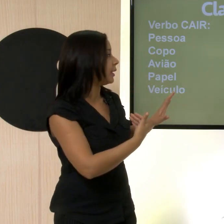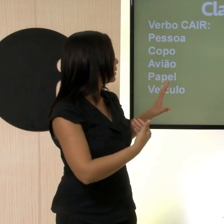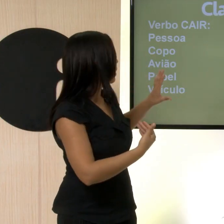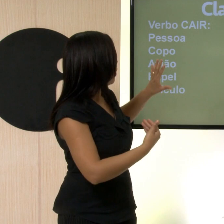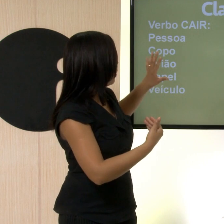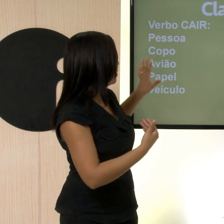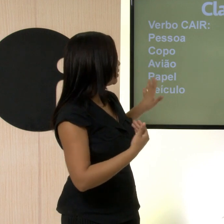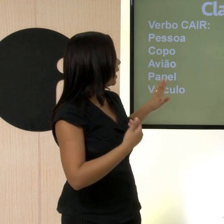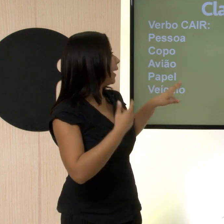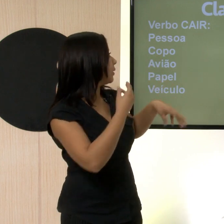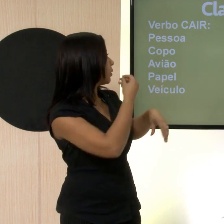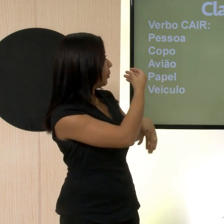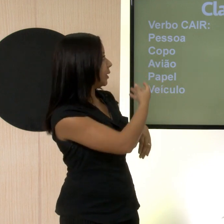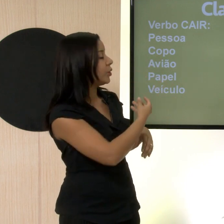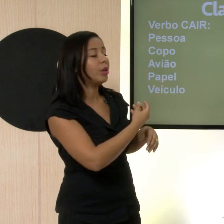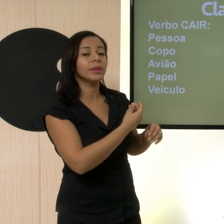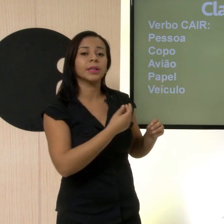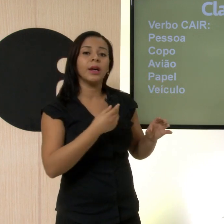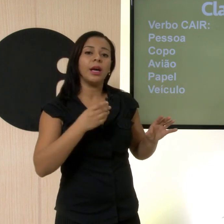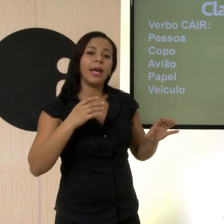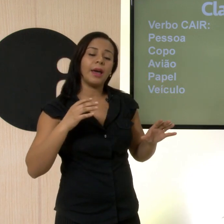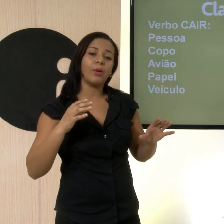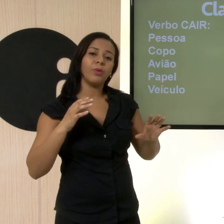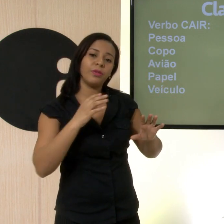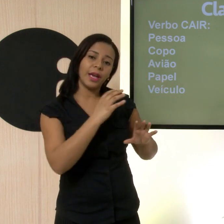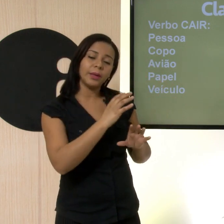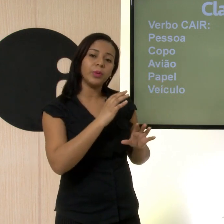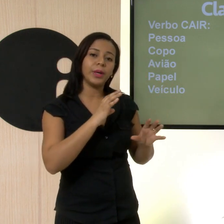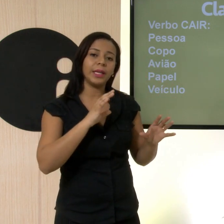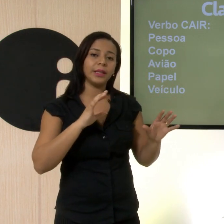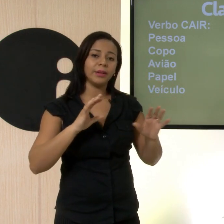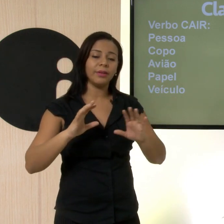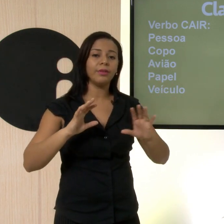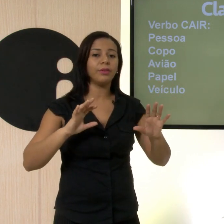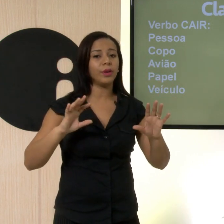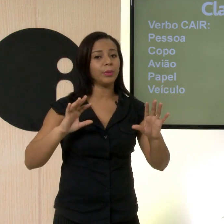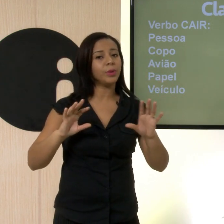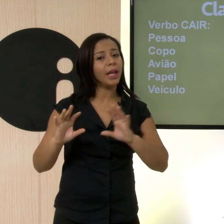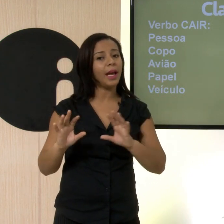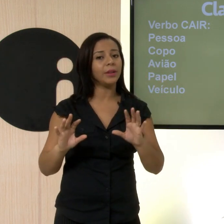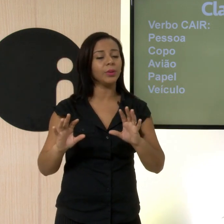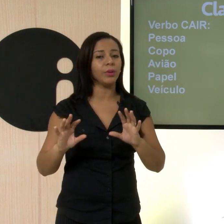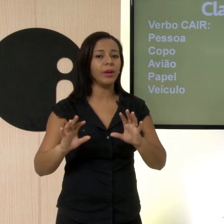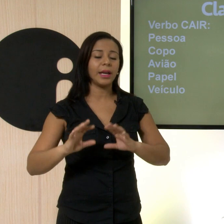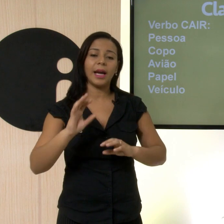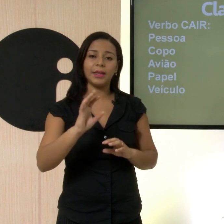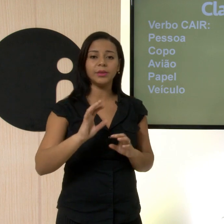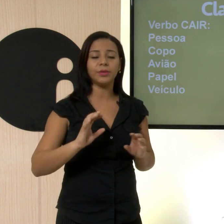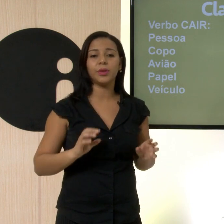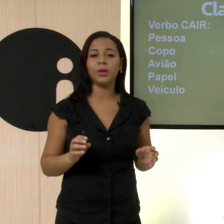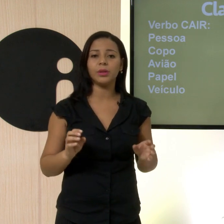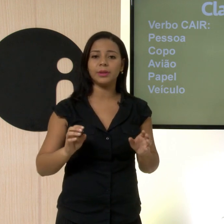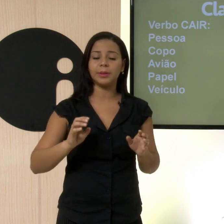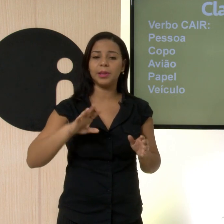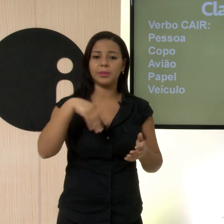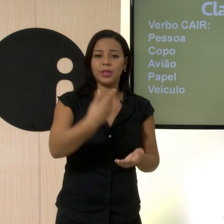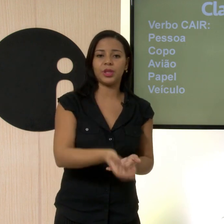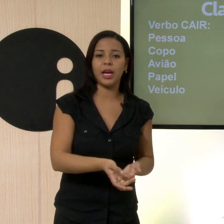esses objetos ou pessoas, o verbo, ele foi mudado. Cair não ficou simplesmente cair